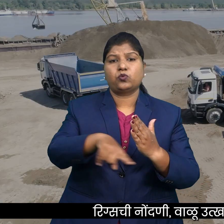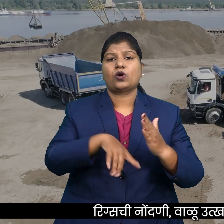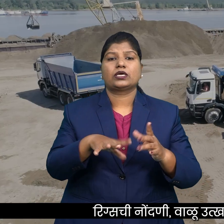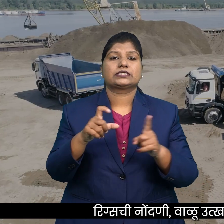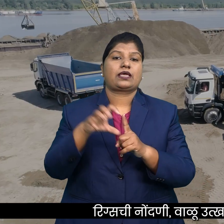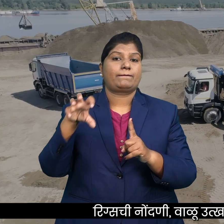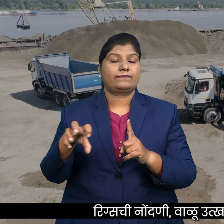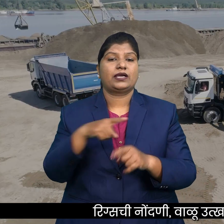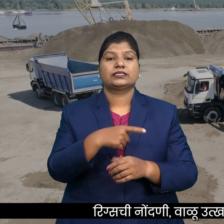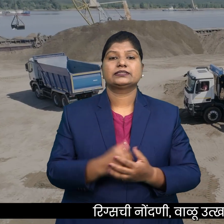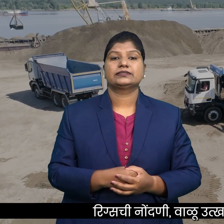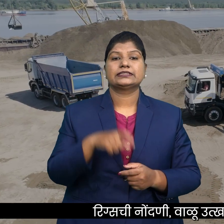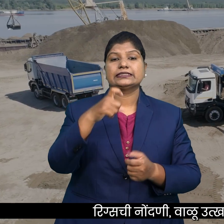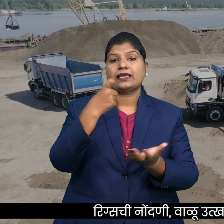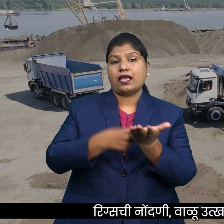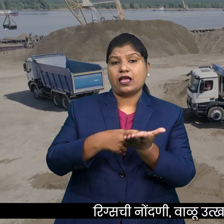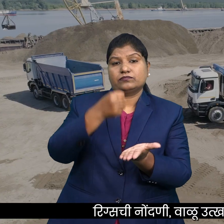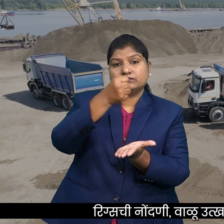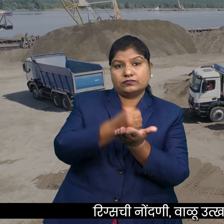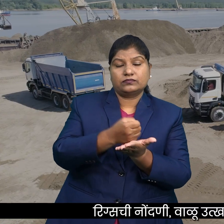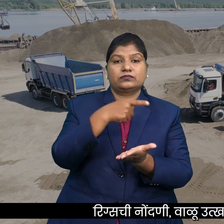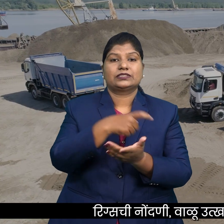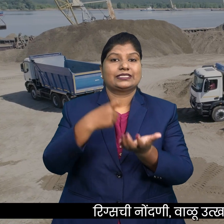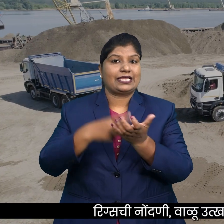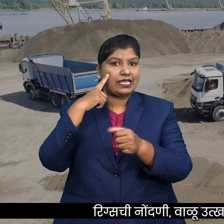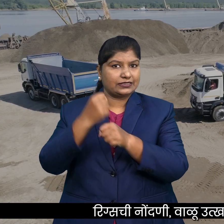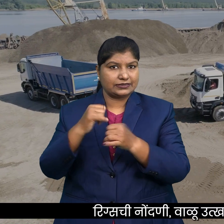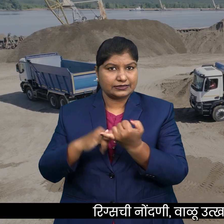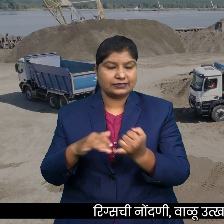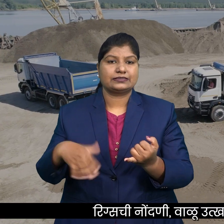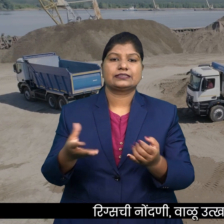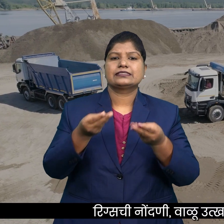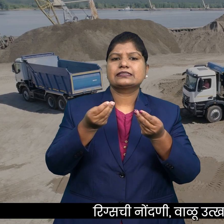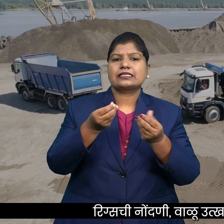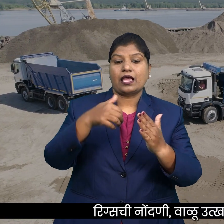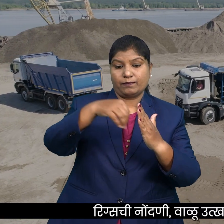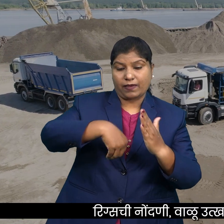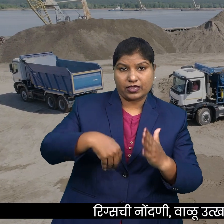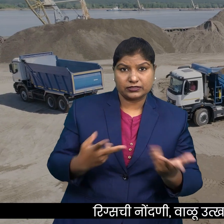वाळू उत्खनन, भूजल खाण्यांचे वर्गीकरण,